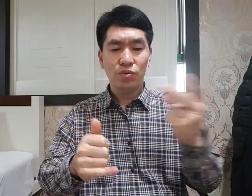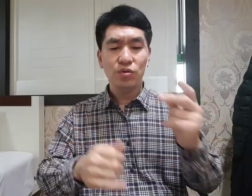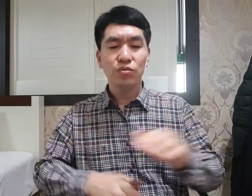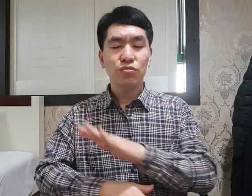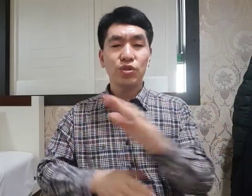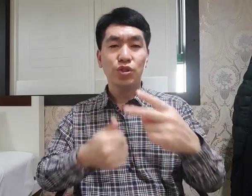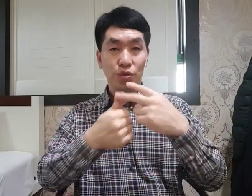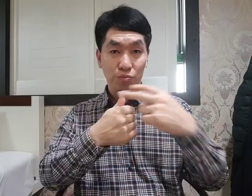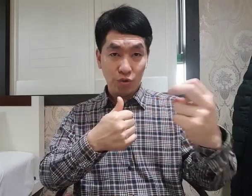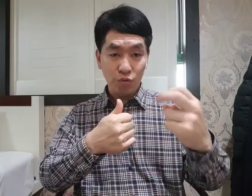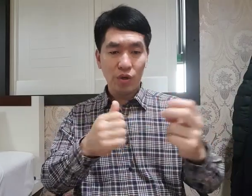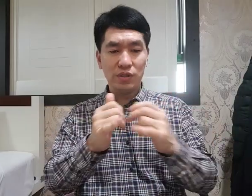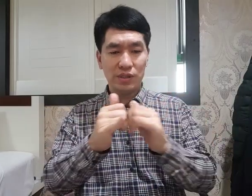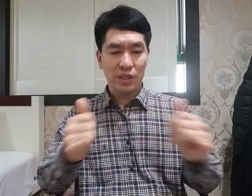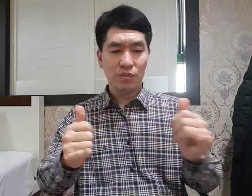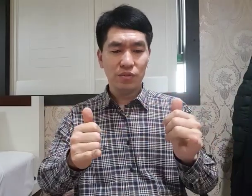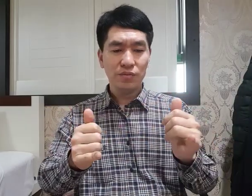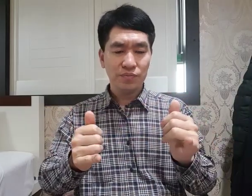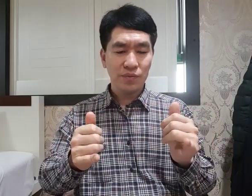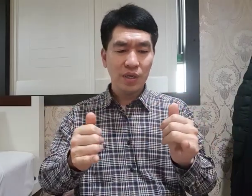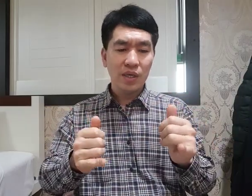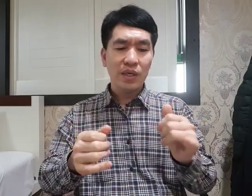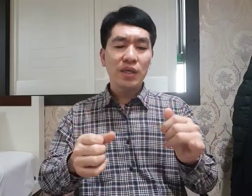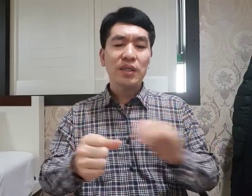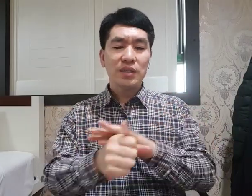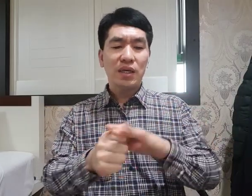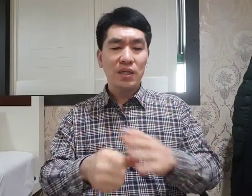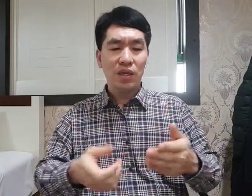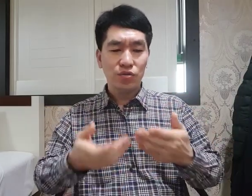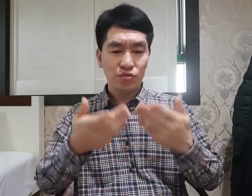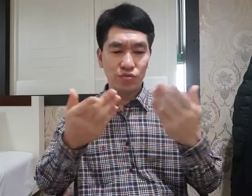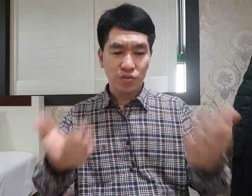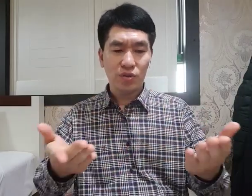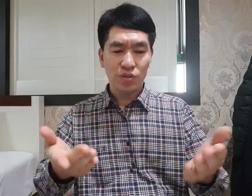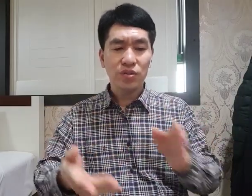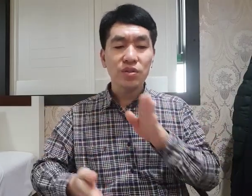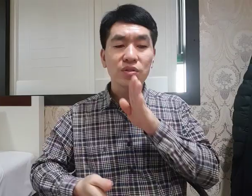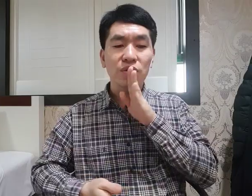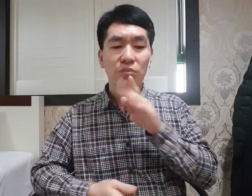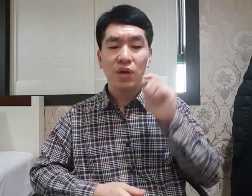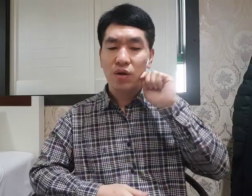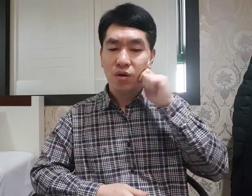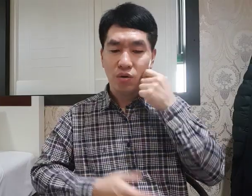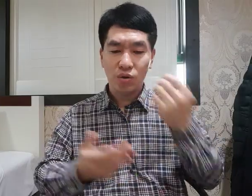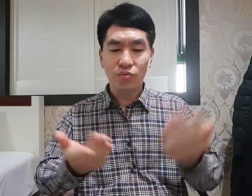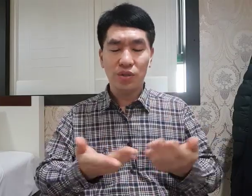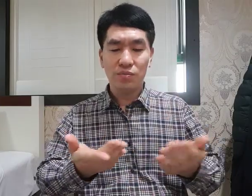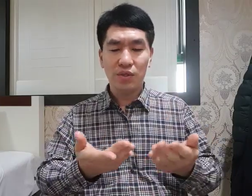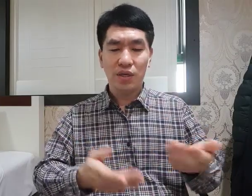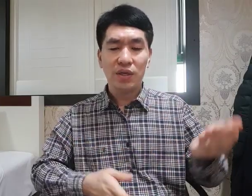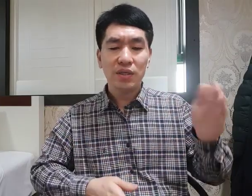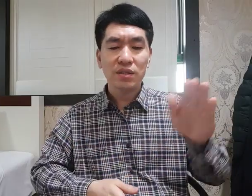또는 우리를 미워하는 사람을 사랑해 주는 것 정말 어려운 일입니다.